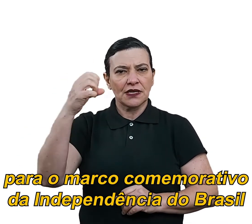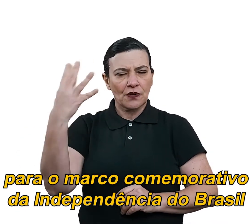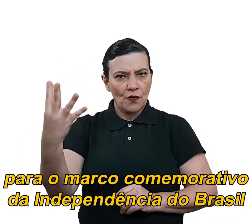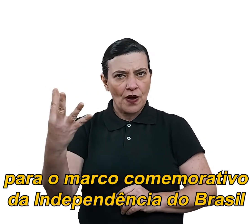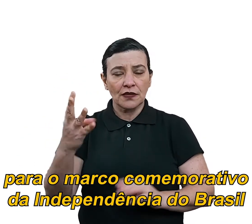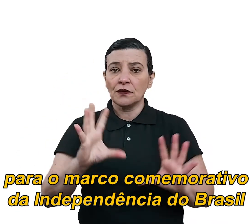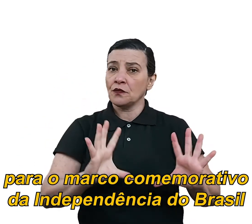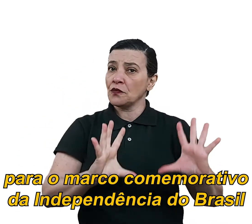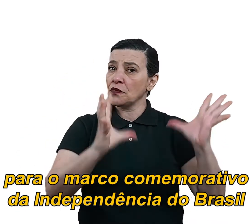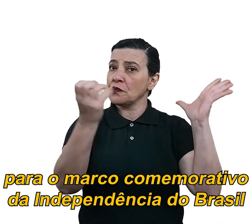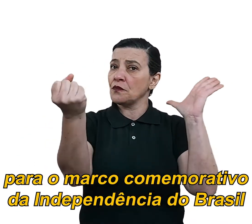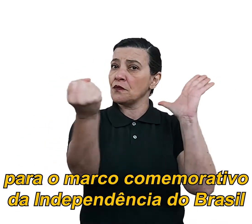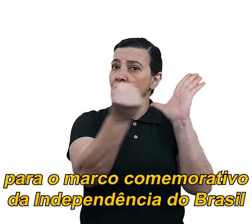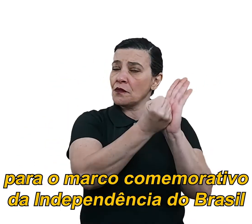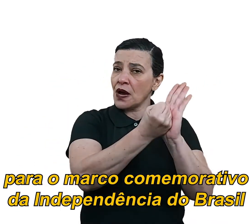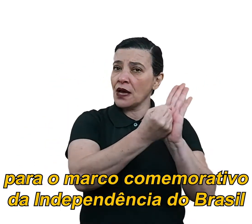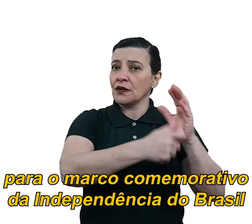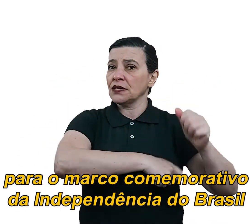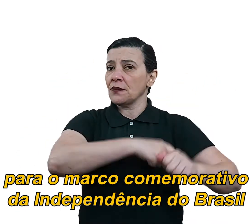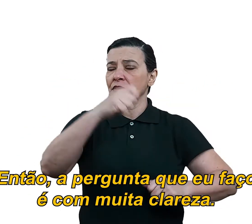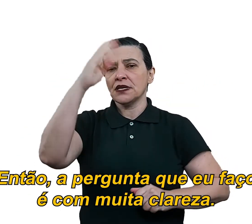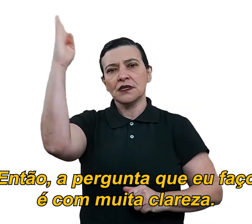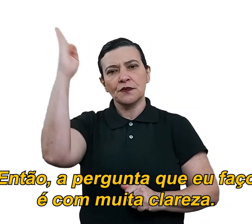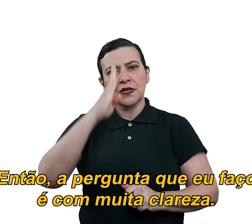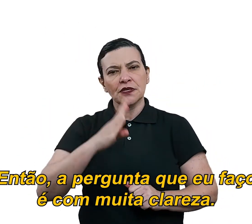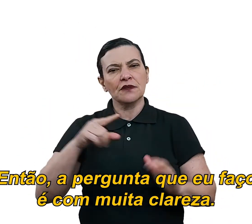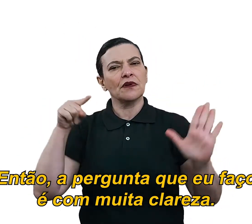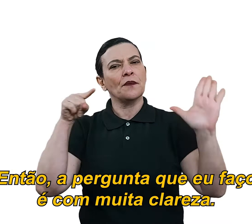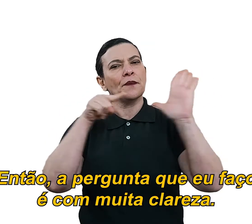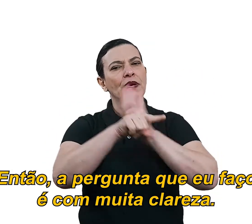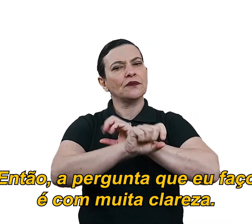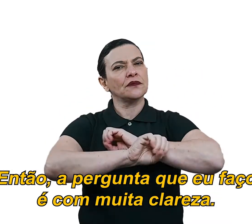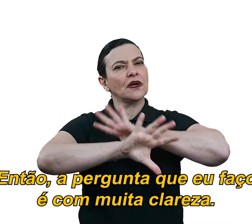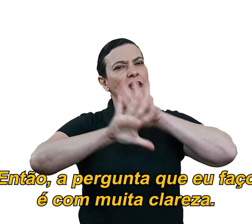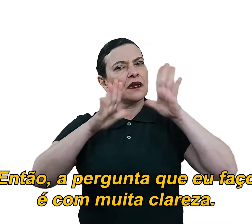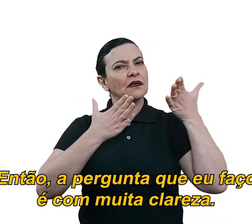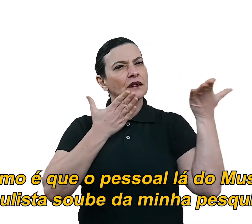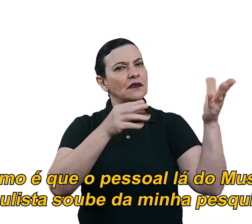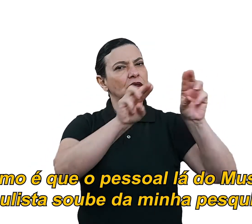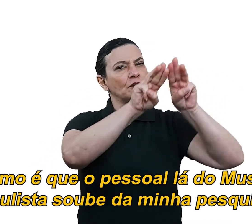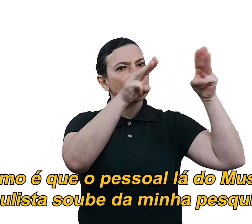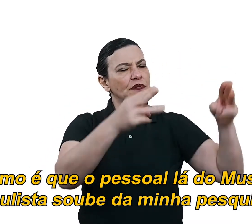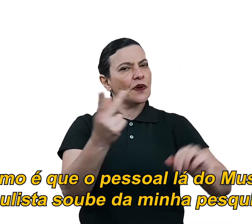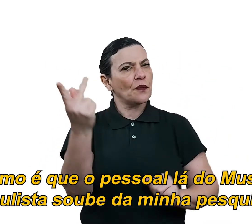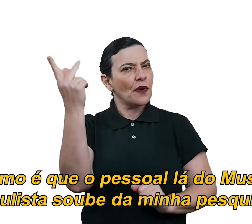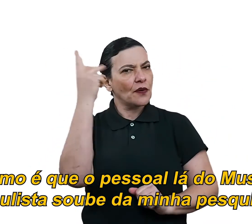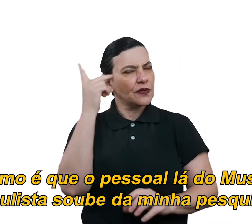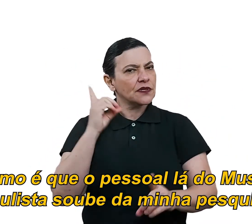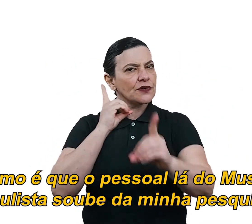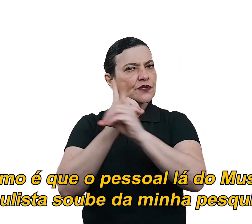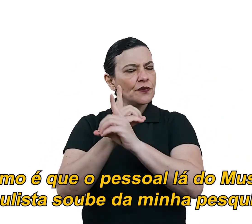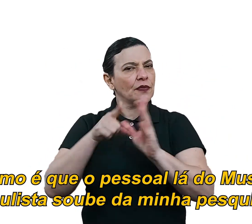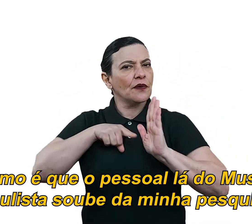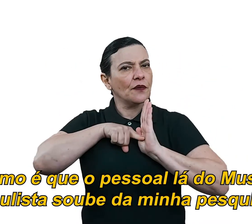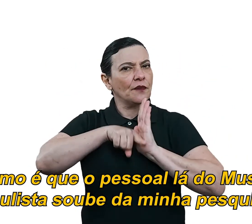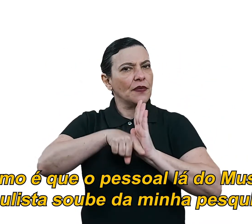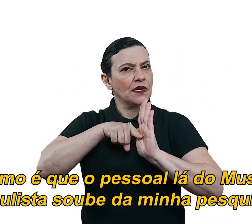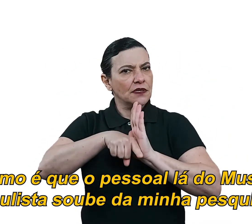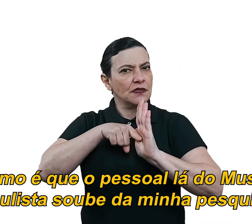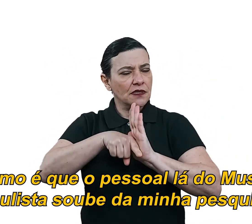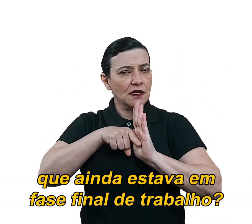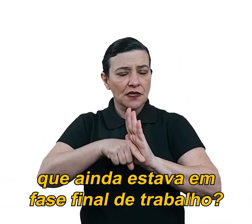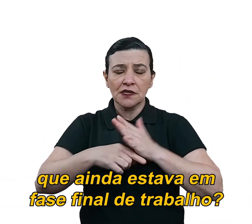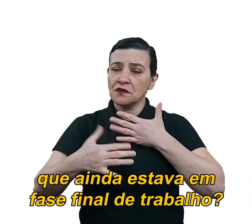o marco comemorativo da independência do Brasil? Então, a pergunta que eu faço é com muita clareza. Como é que o pessoal lá do Museu Paulista soube da